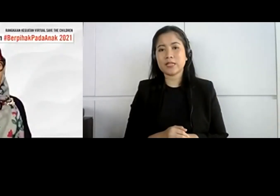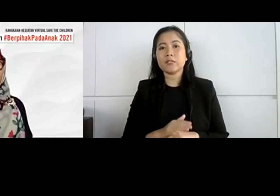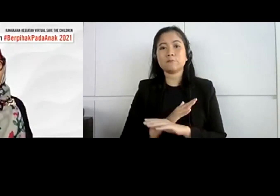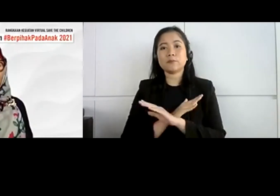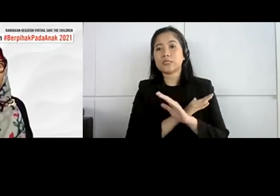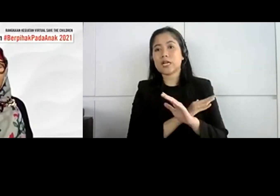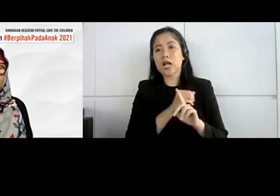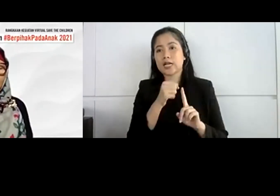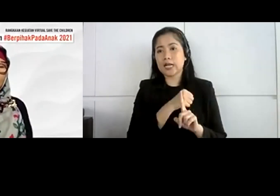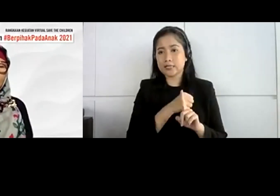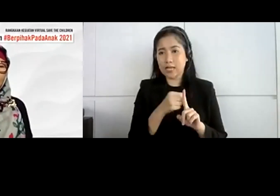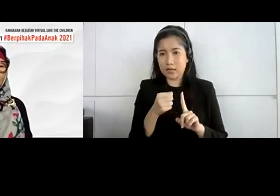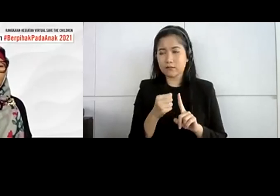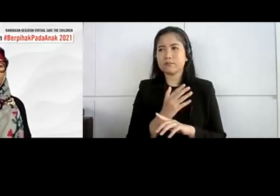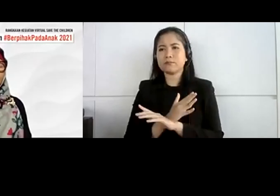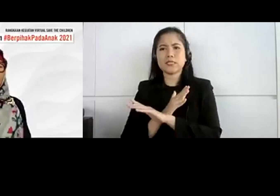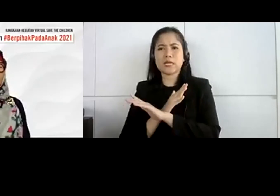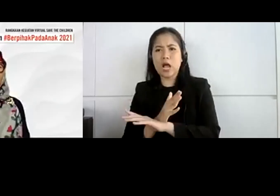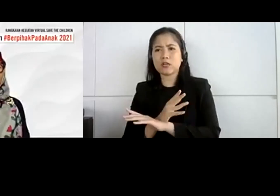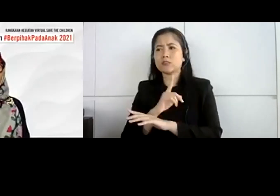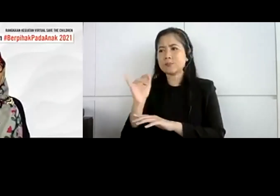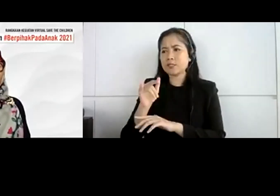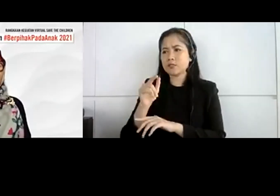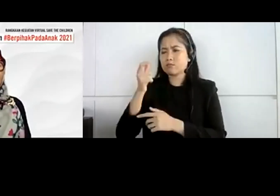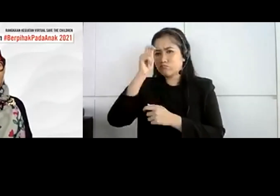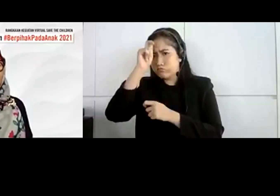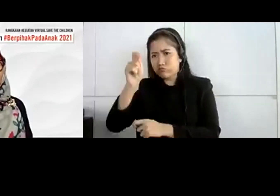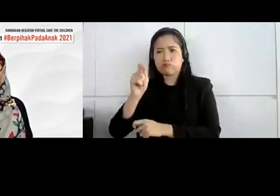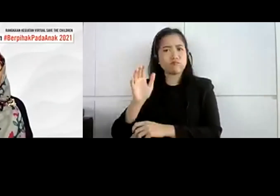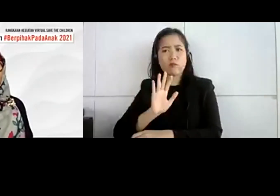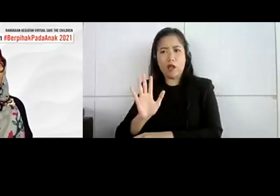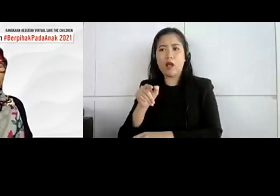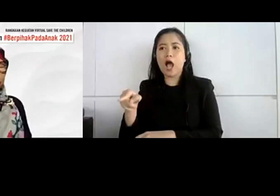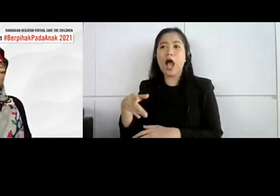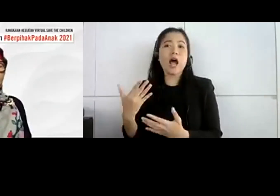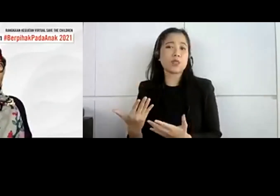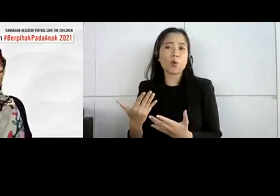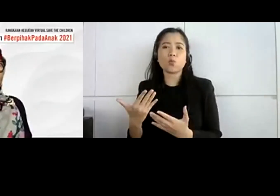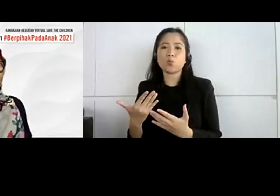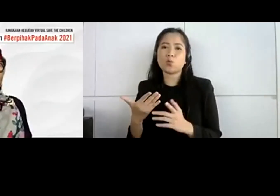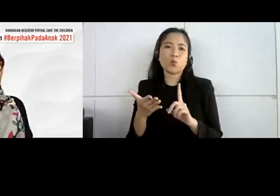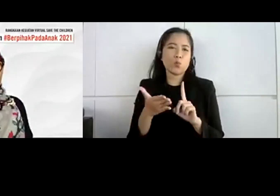pencegahan intoleransi, pencegahan bullying,